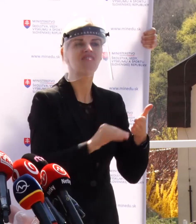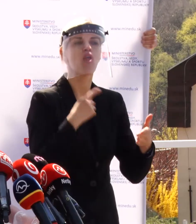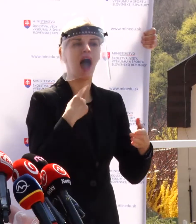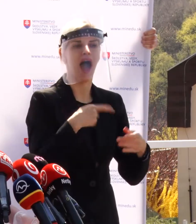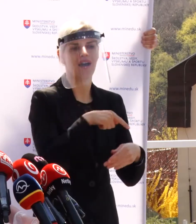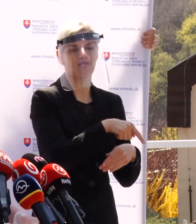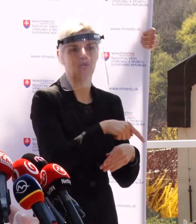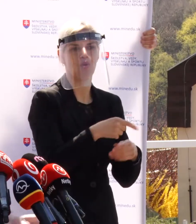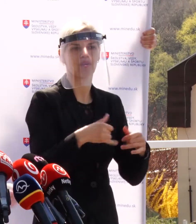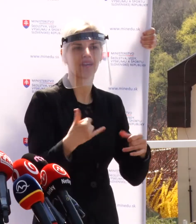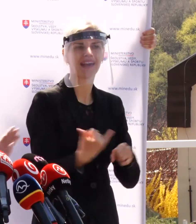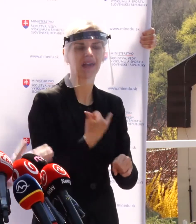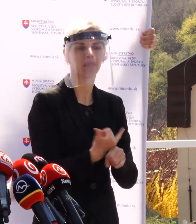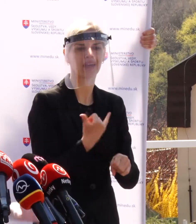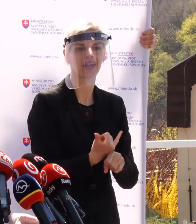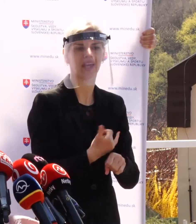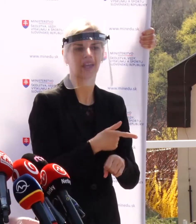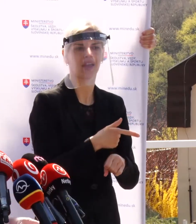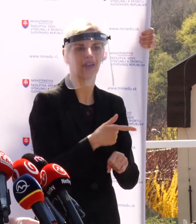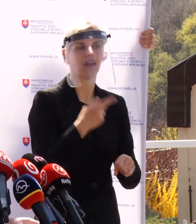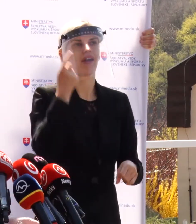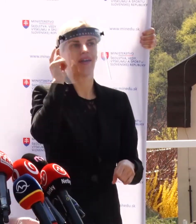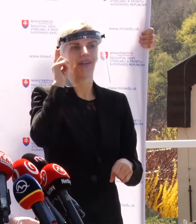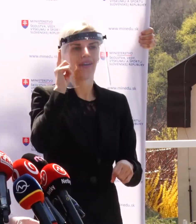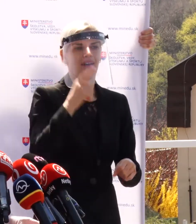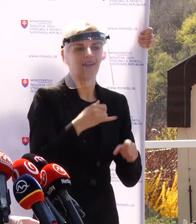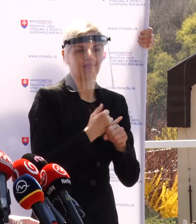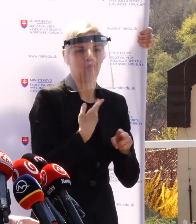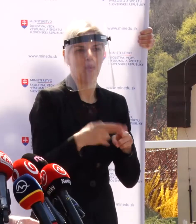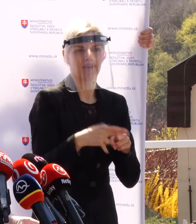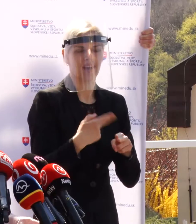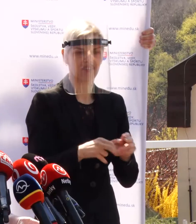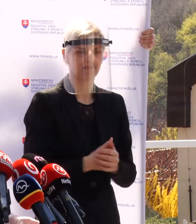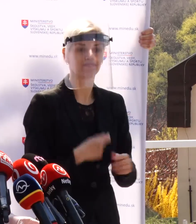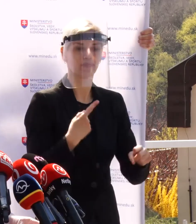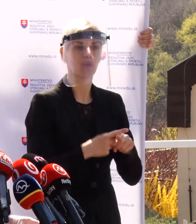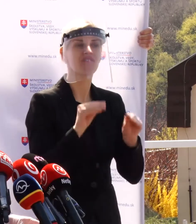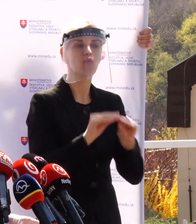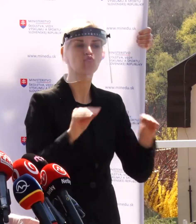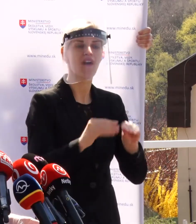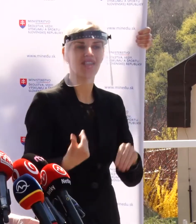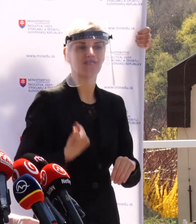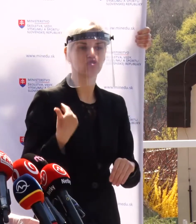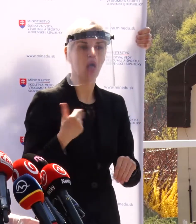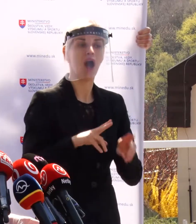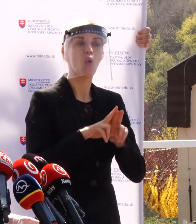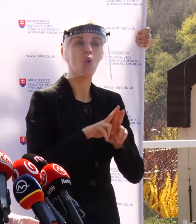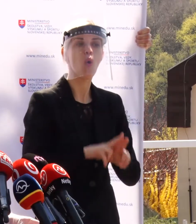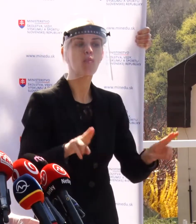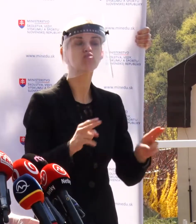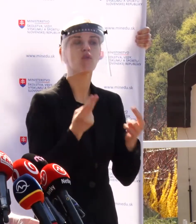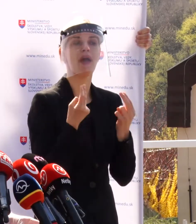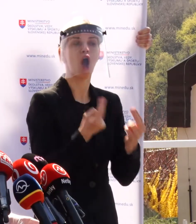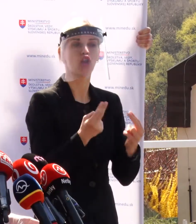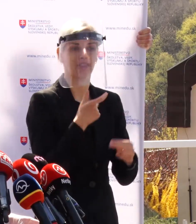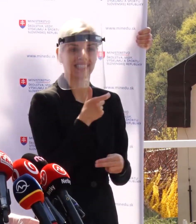rámci záverečného hodnotenia, to je rozdiel oproti tomu prerušenému, vyučovaniu v školách vlastne umožňujeme školám hodnotiť